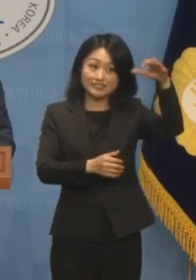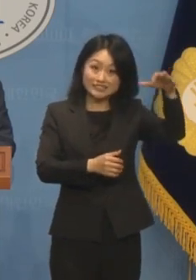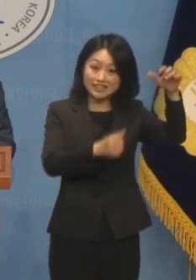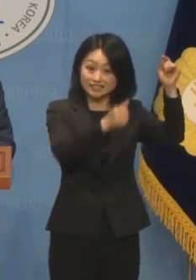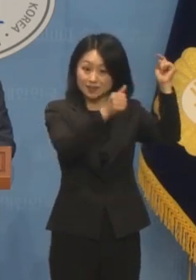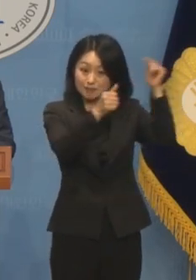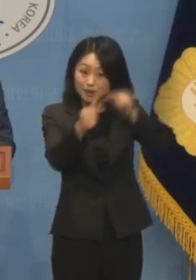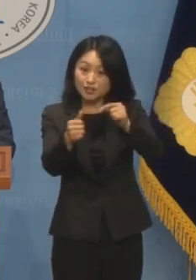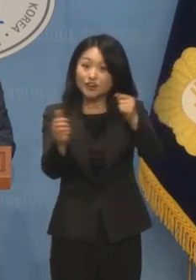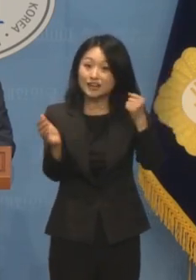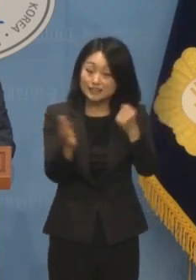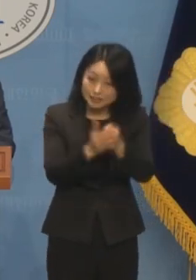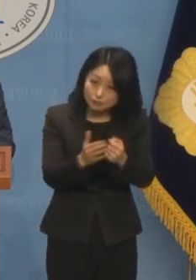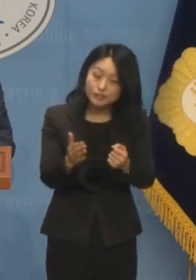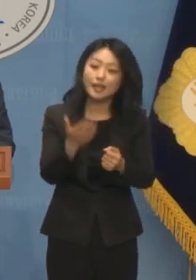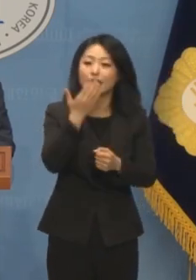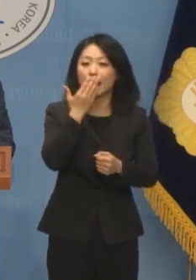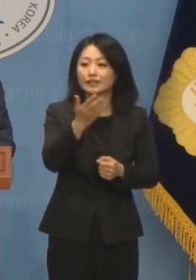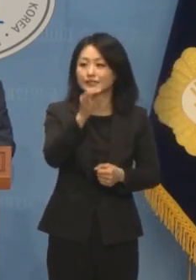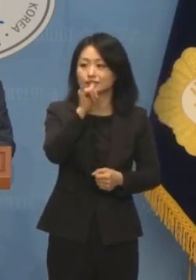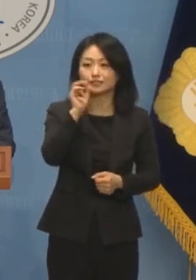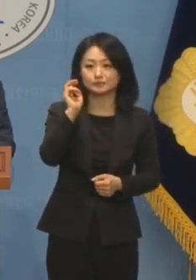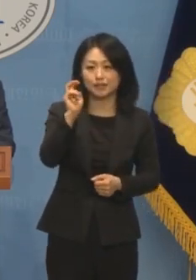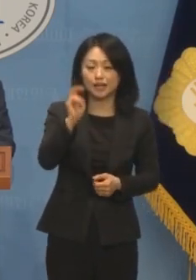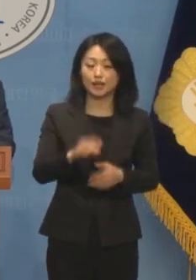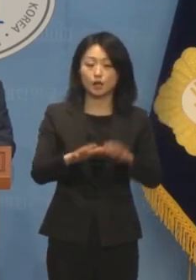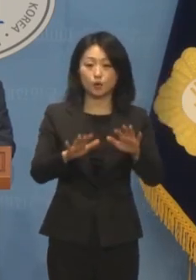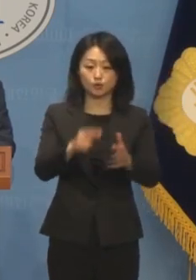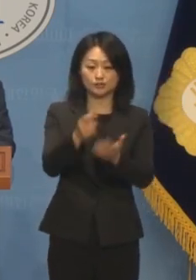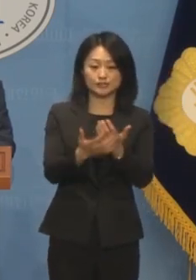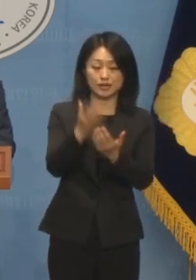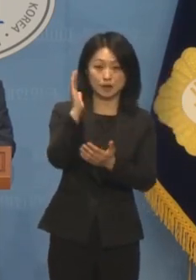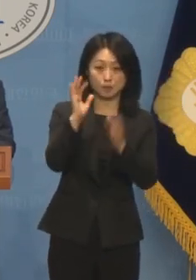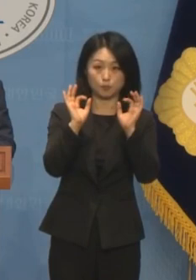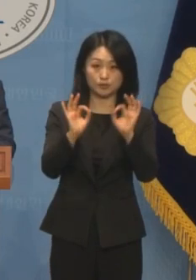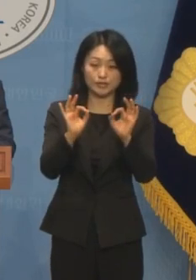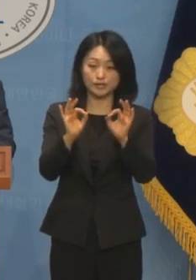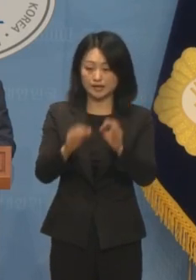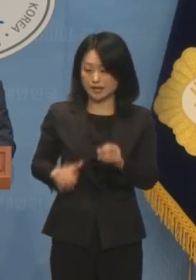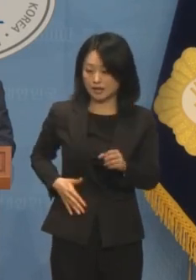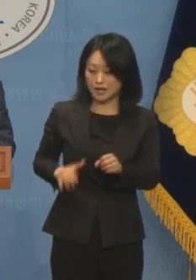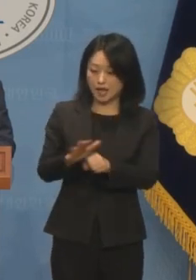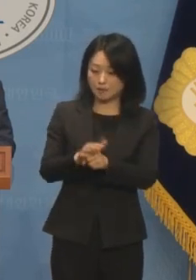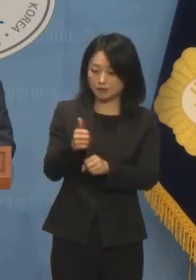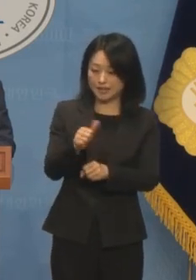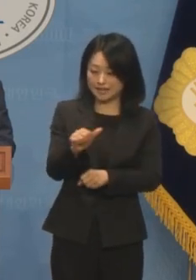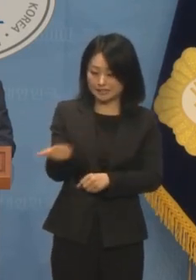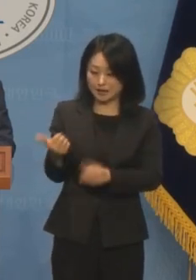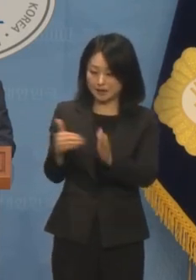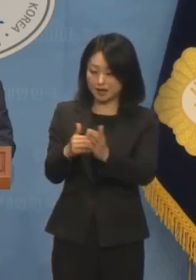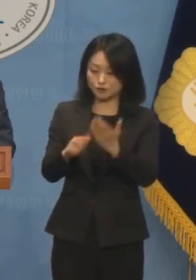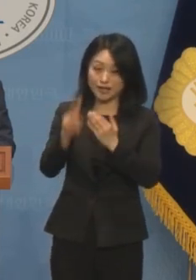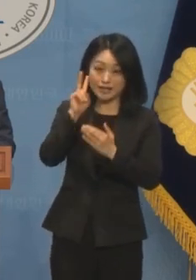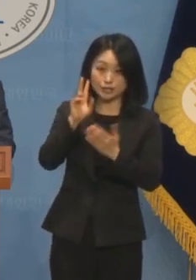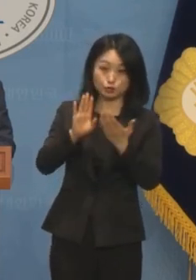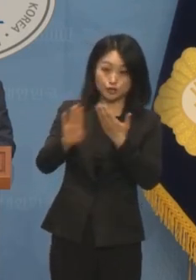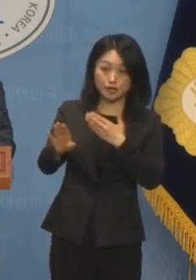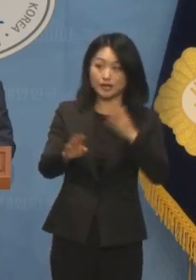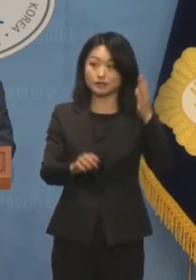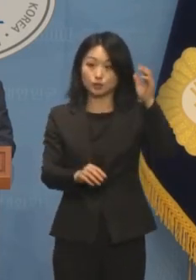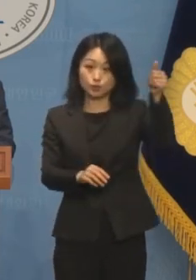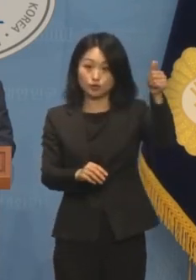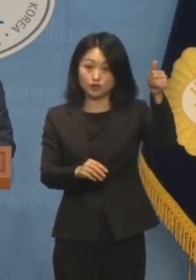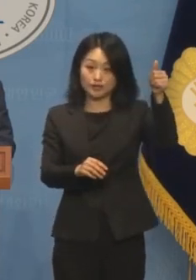불가능한 일임이 자명합니다. 오늘 보도에 따르면 해병대원 사망 이틀 뒤 대통령실